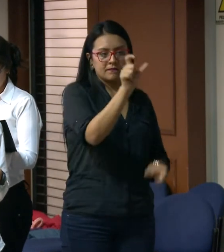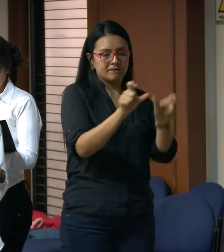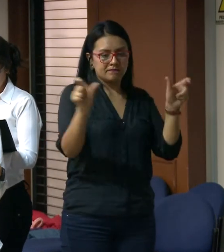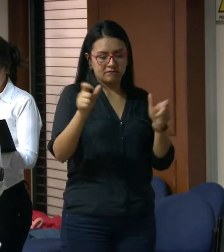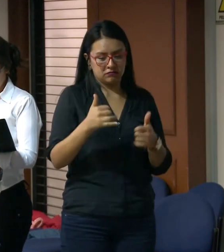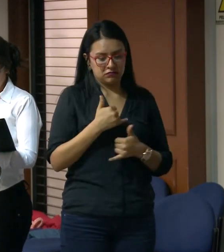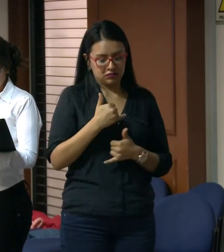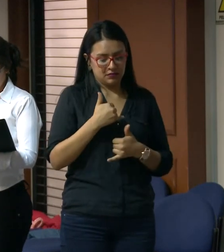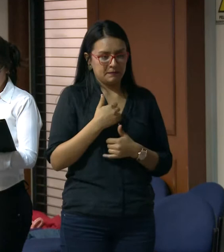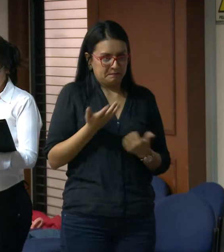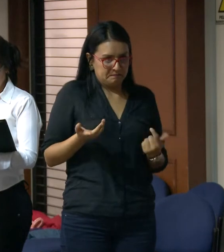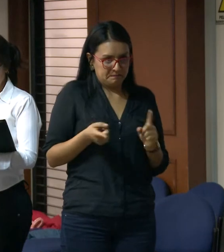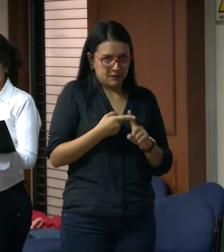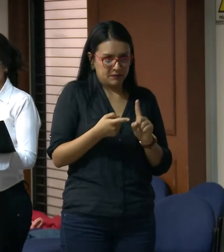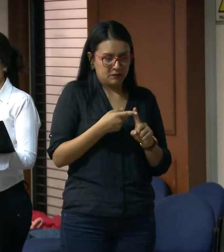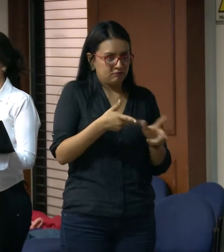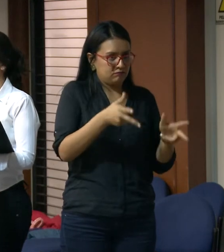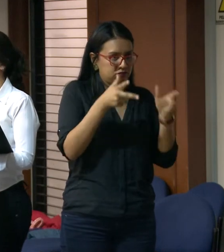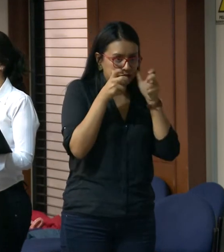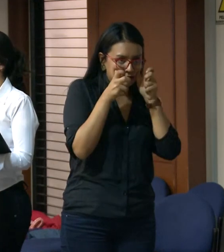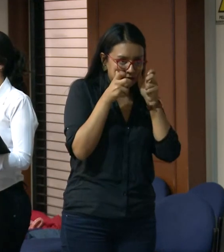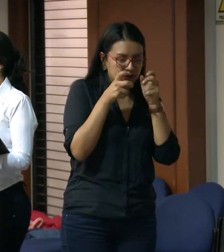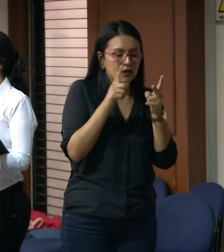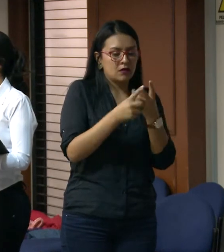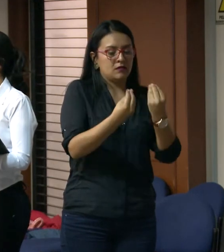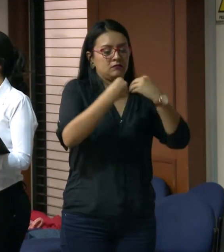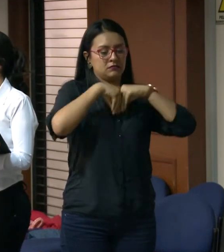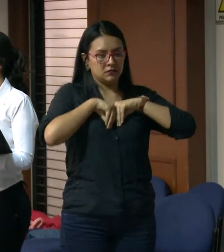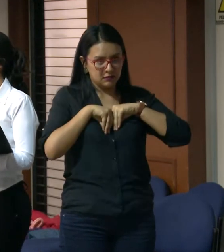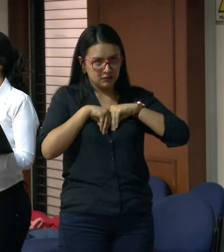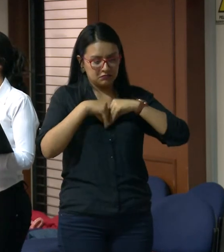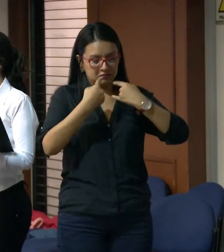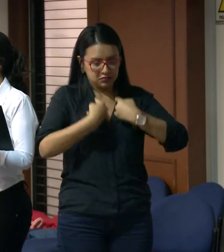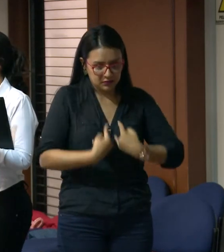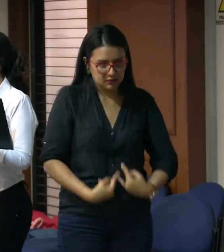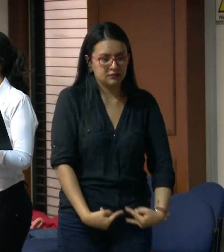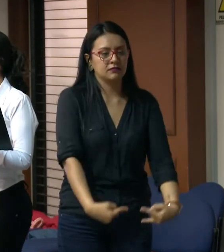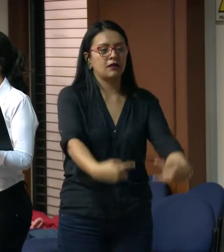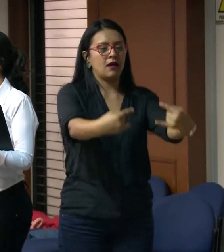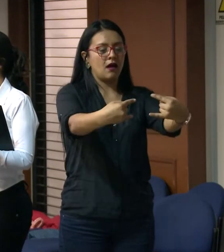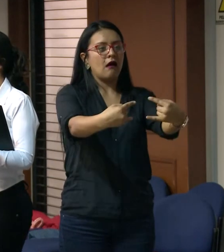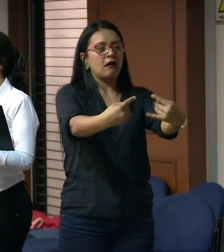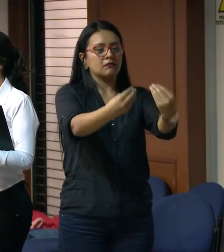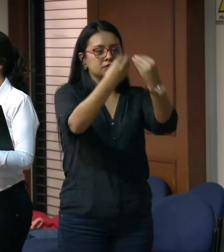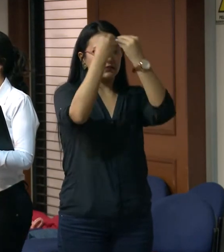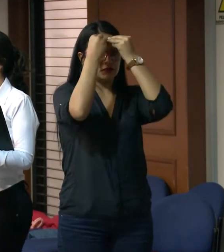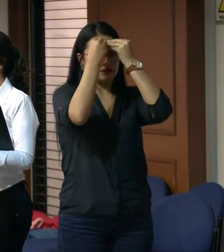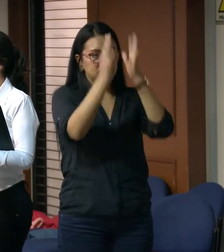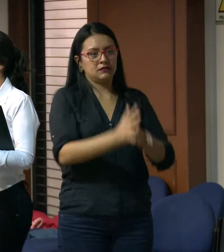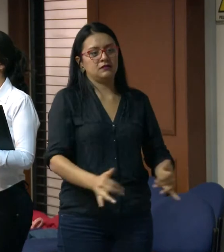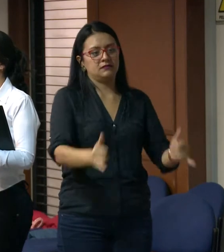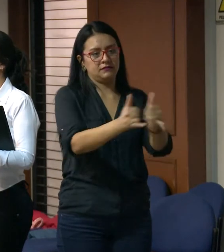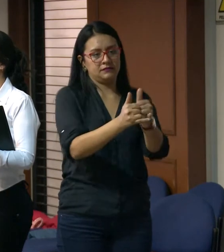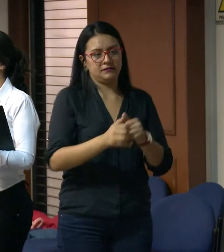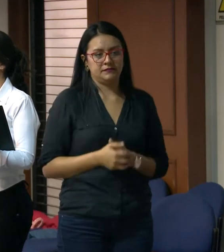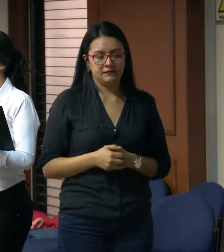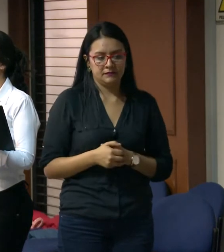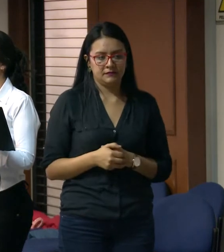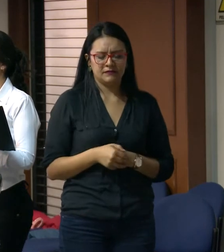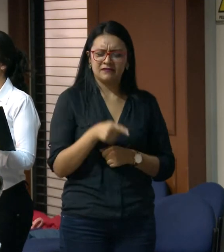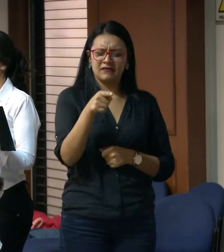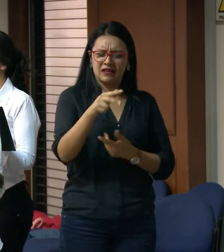personas podemos primero percibir, luego exteriorizar, transmitir y finalmente simbolizar la realidad.